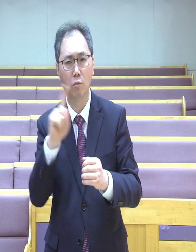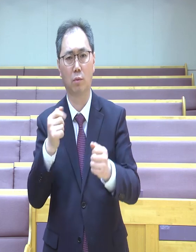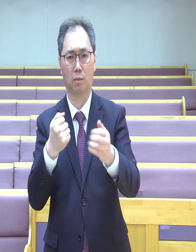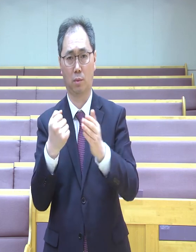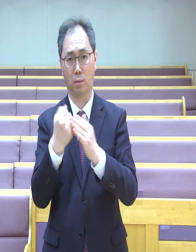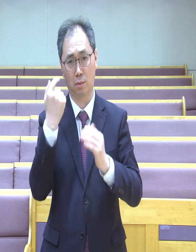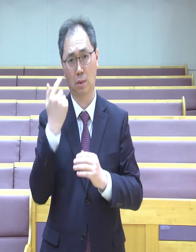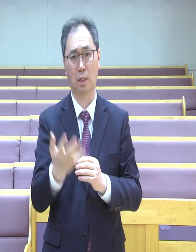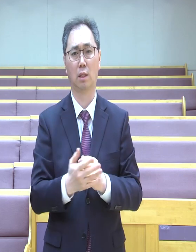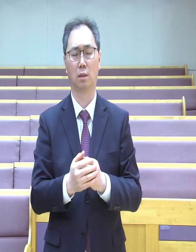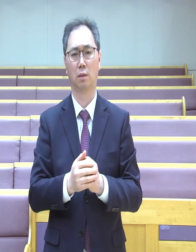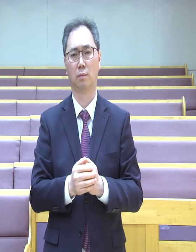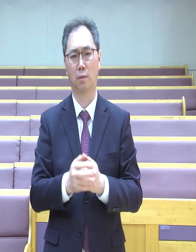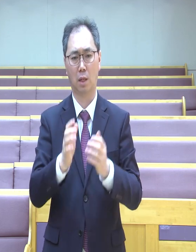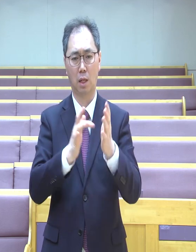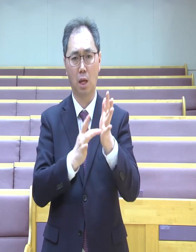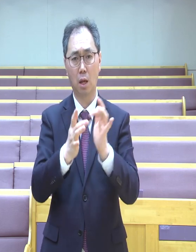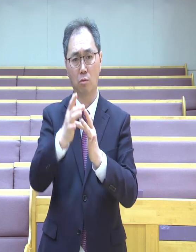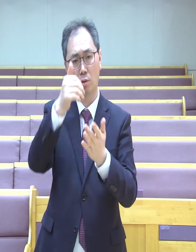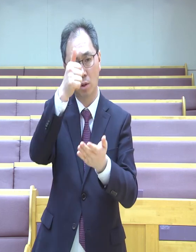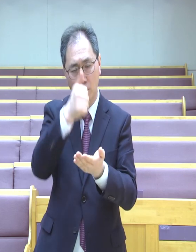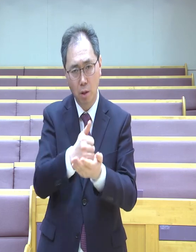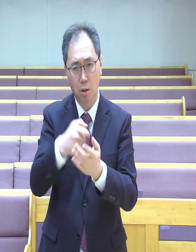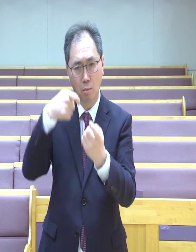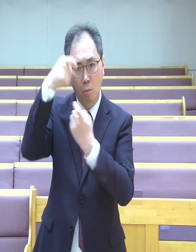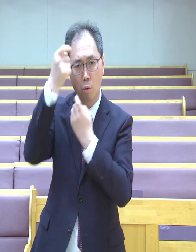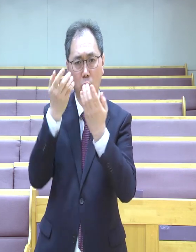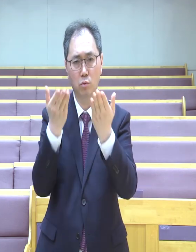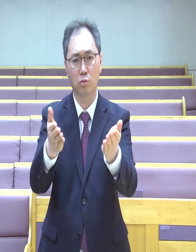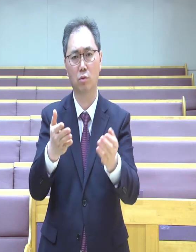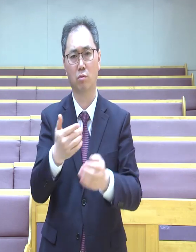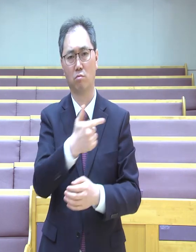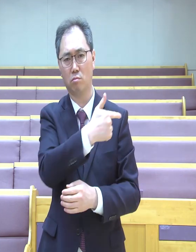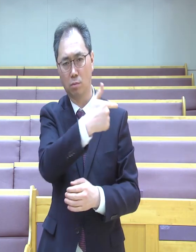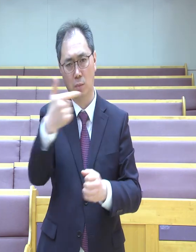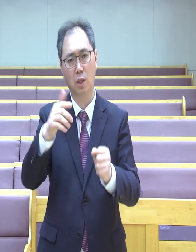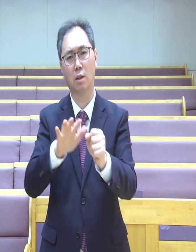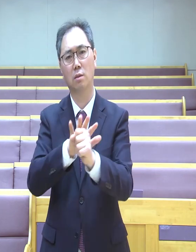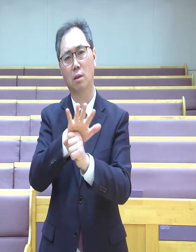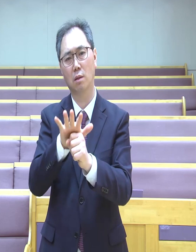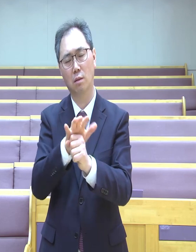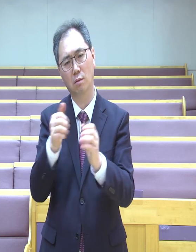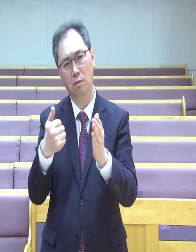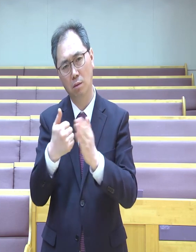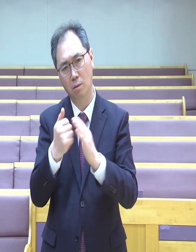그것은 다름 아닌 예수님이 보여주신 그 위대한 사랑 때문입니다.